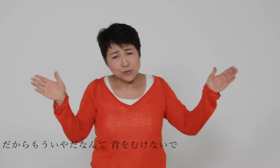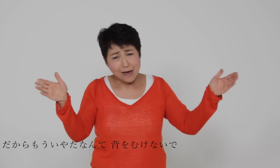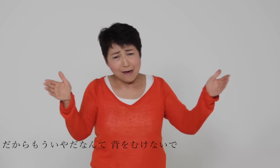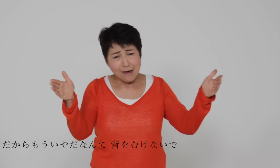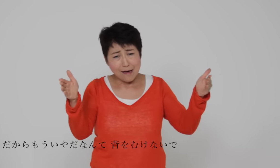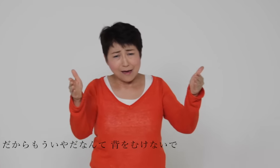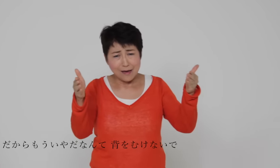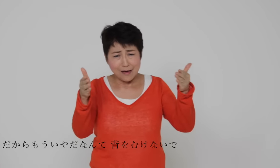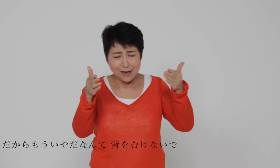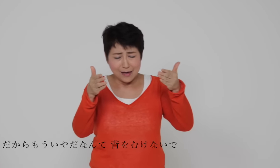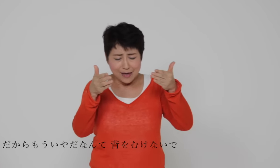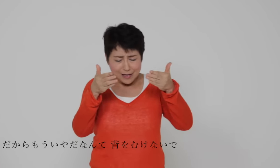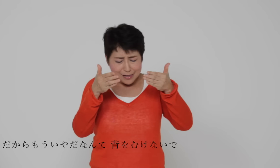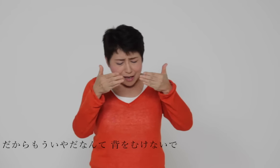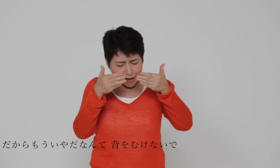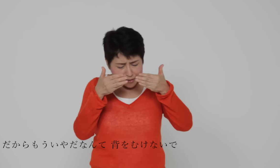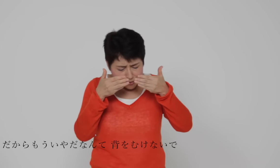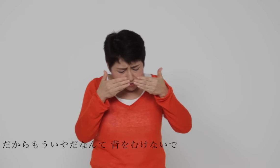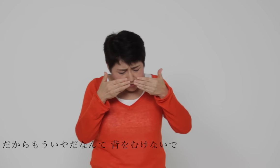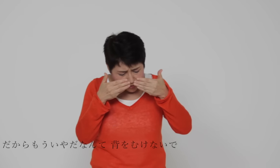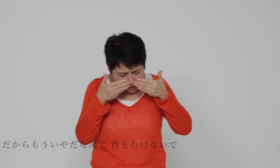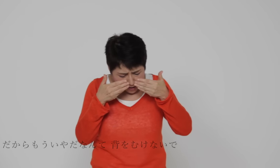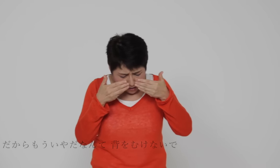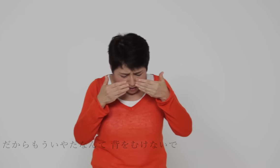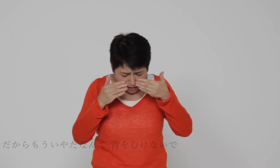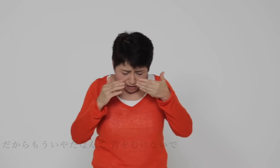けないで、